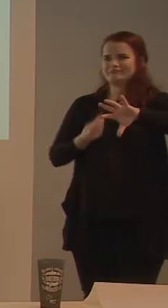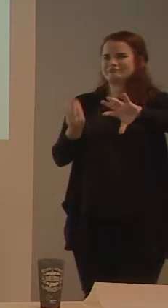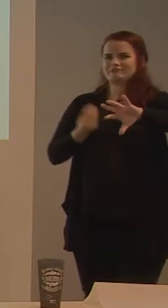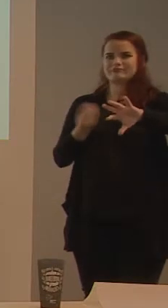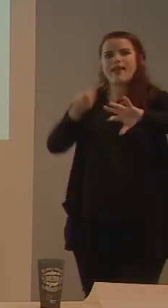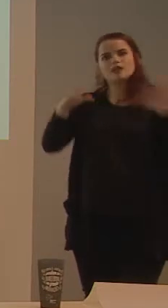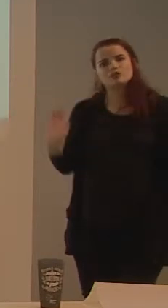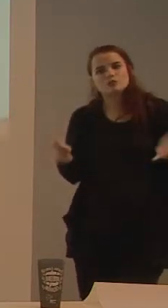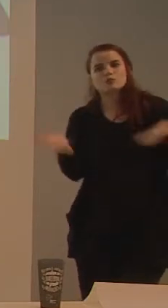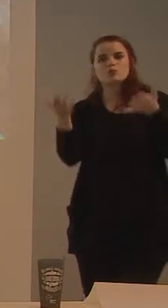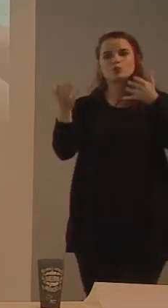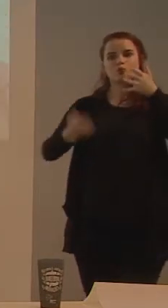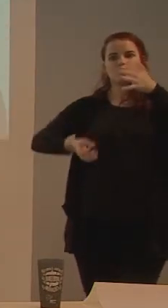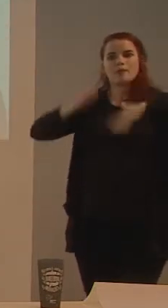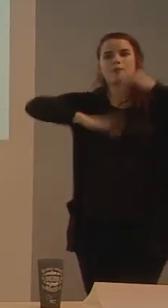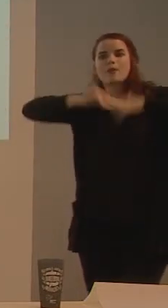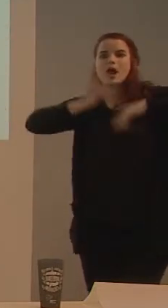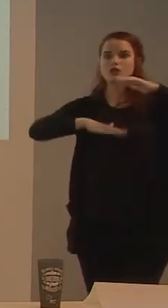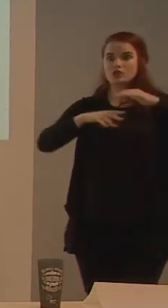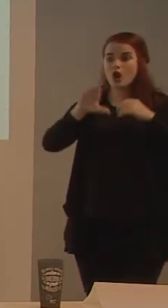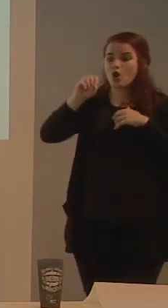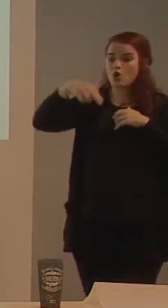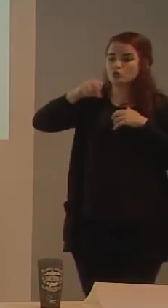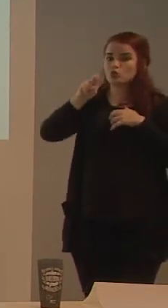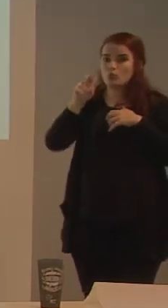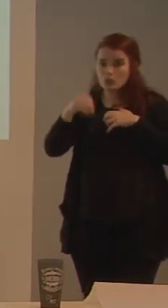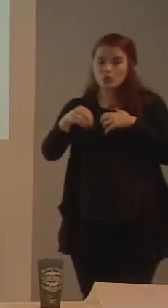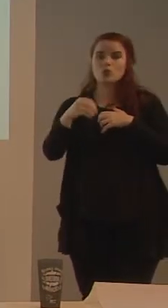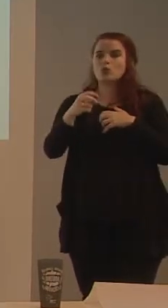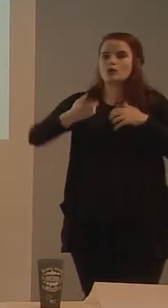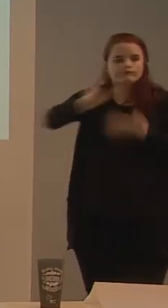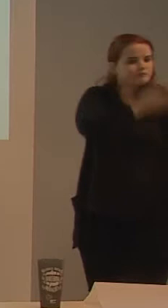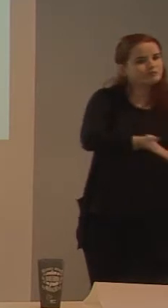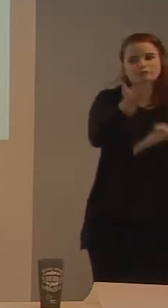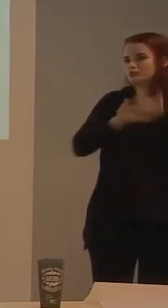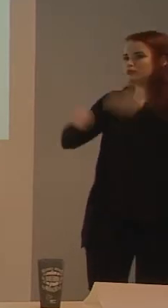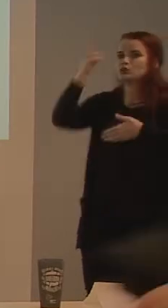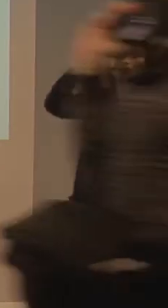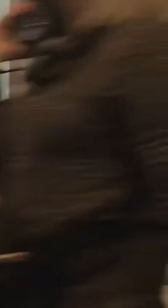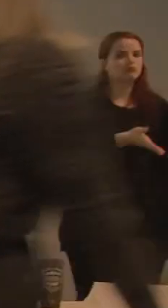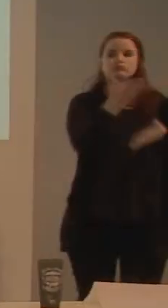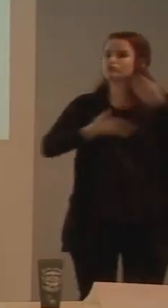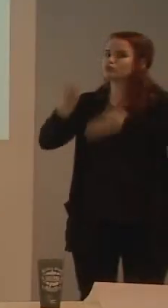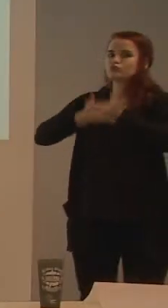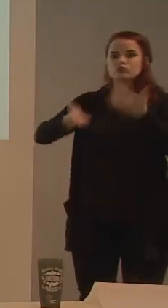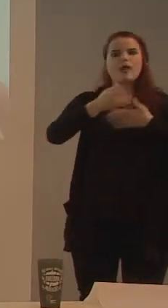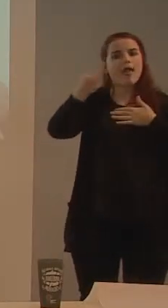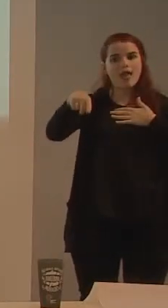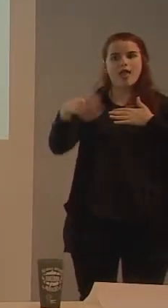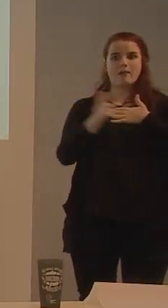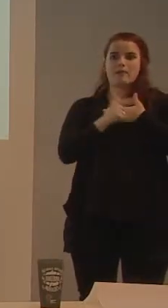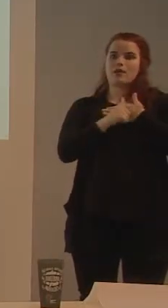Estimulando práticas de consumo de conteúdo mais diversas através da produção e circulação de histórias mais diversas. E isso é basicamente o que a